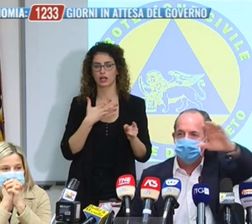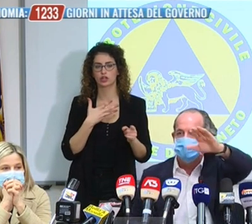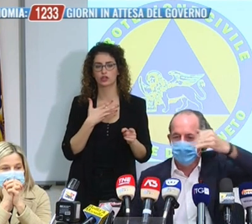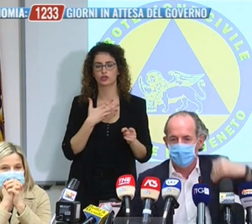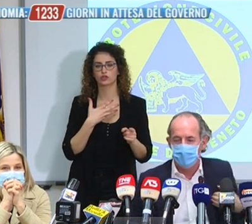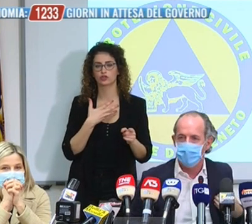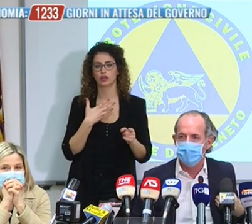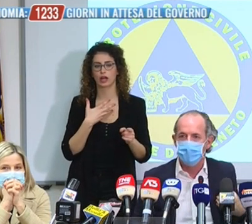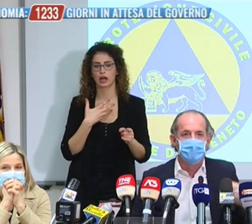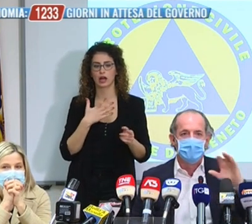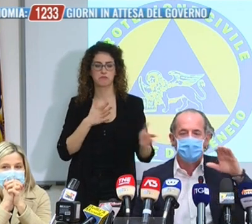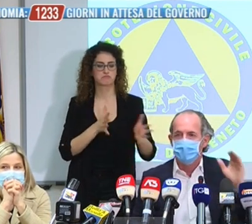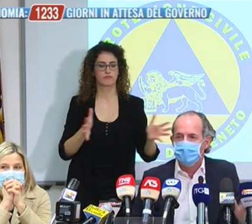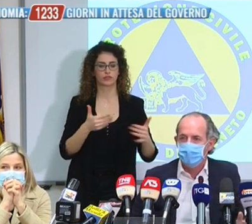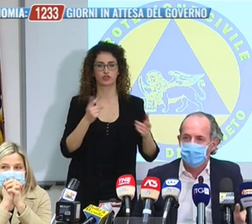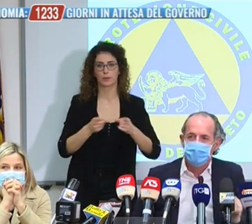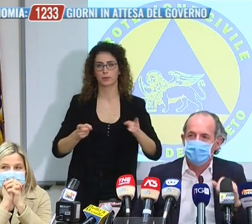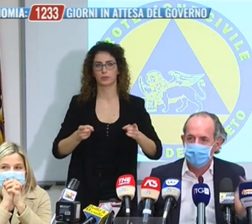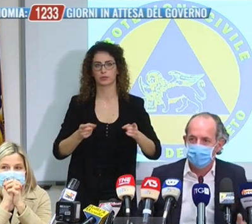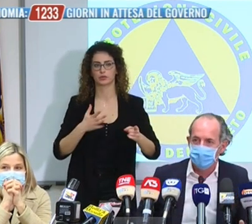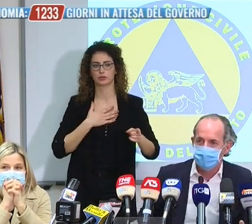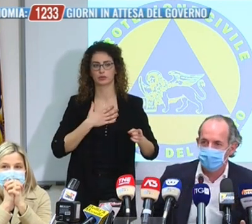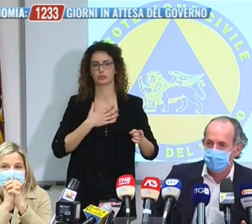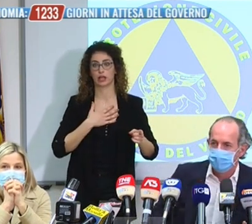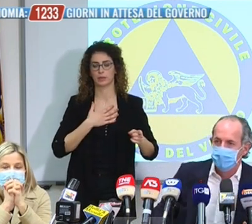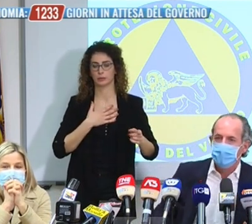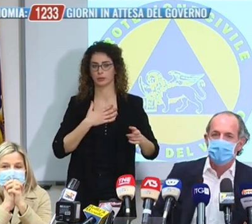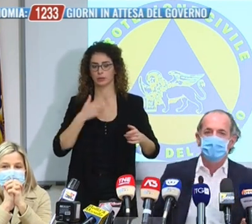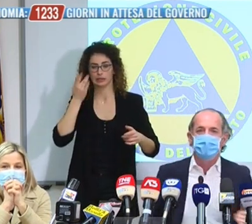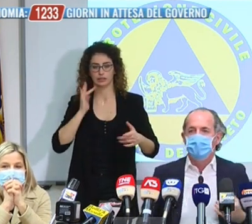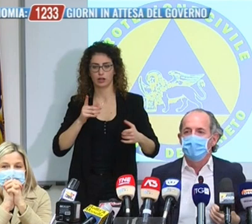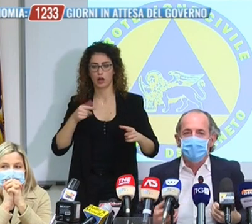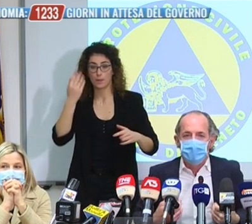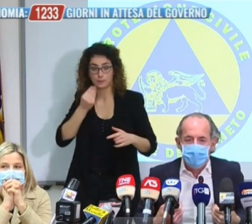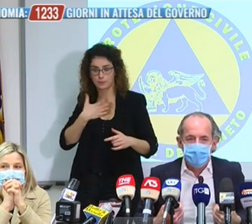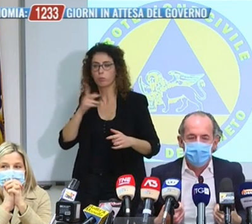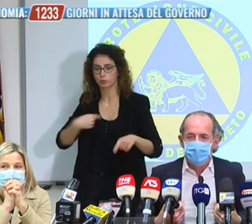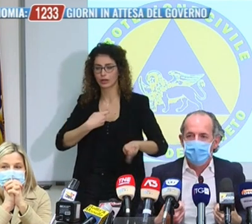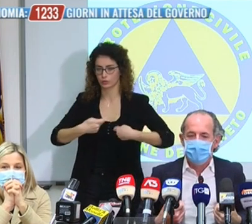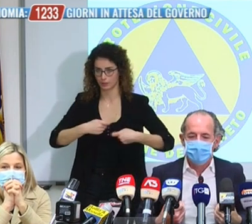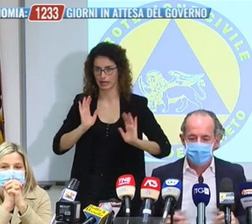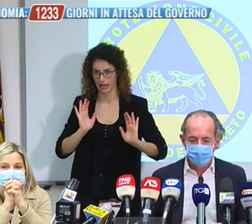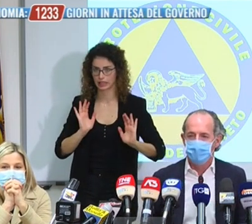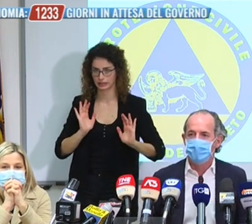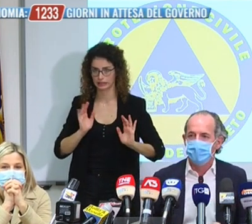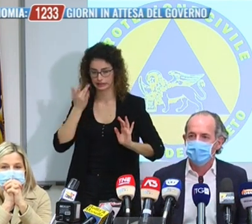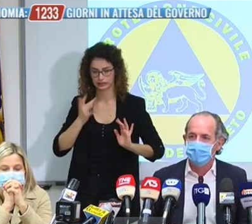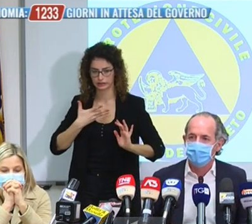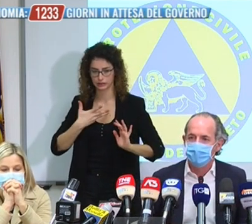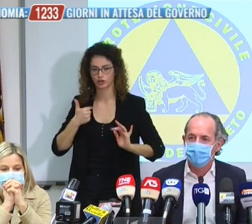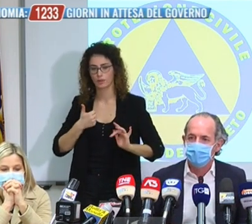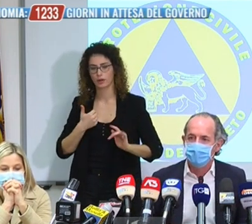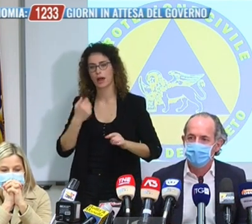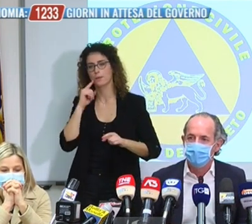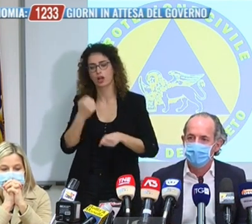esposta al rischio. Se vuole, la mia idea, quella dei supermercati è una di queste. Ecco, dopodiché è una mia idea, ma che si lavori per fasce